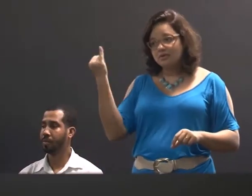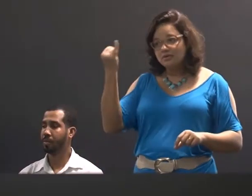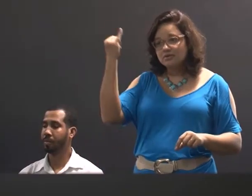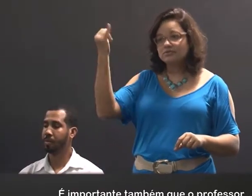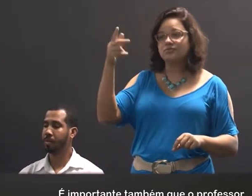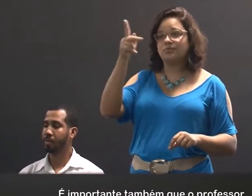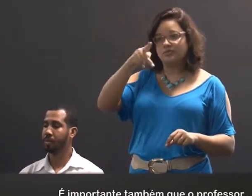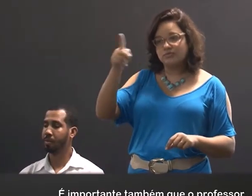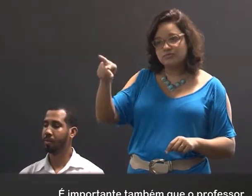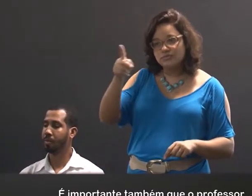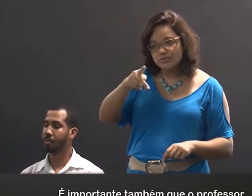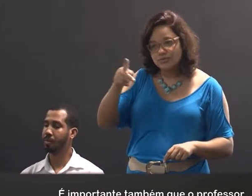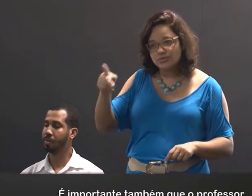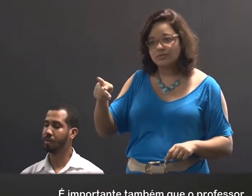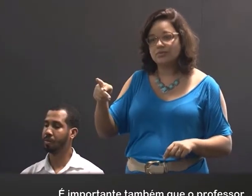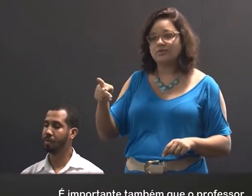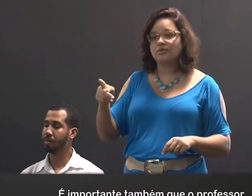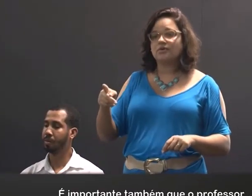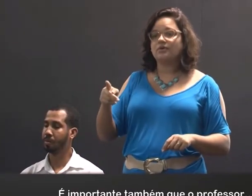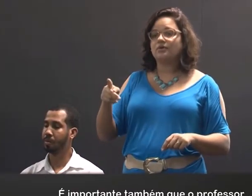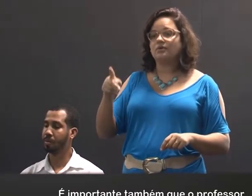É importante também que o professor,